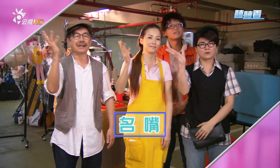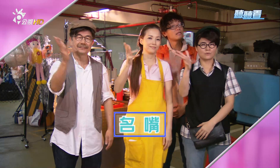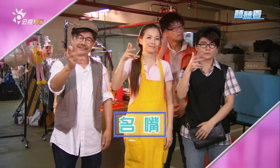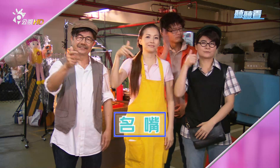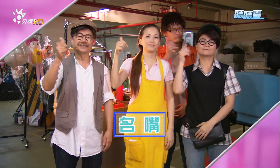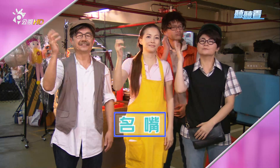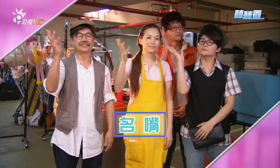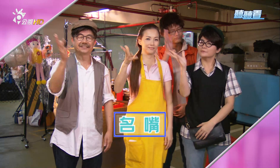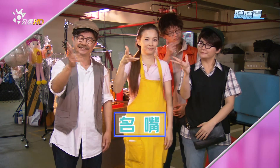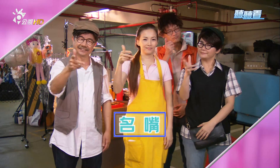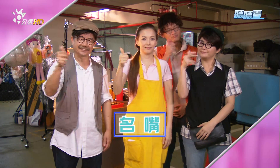抿嘴，